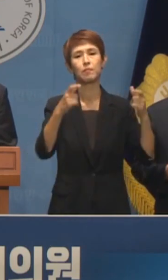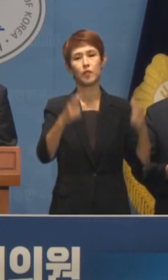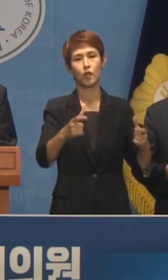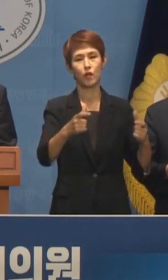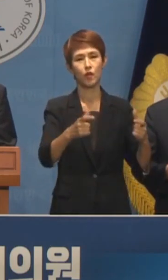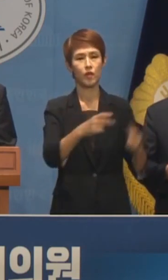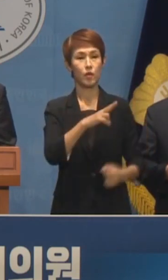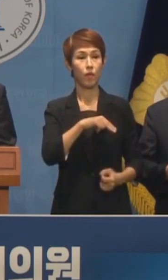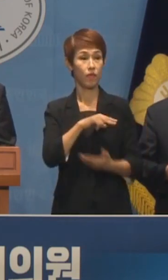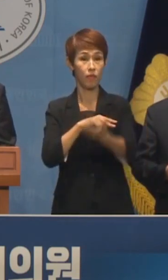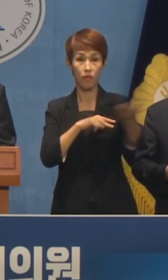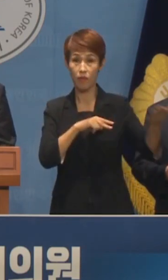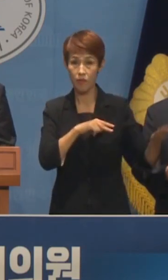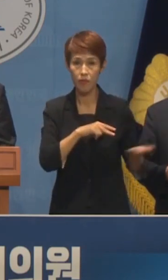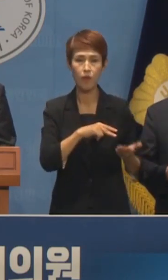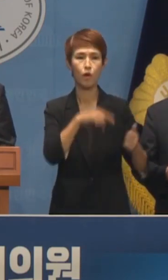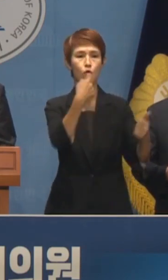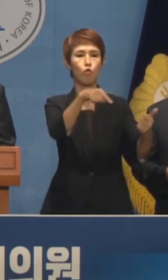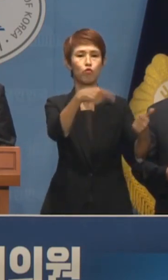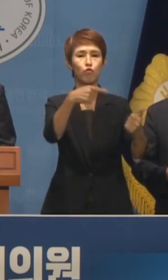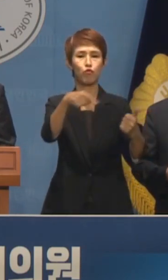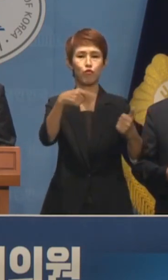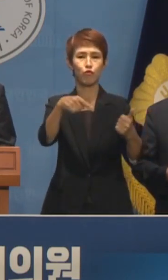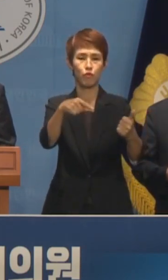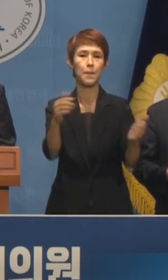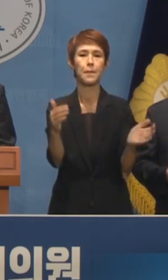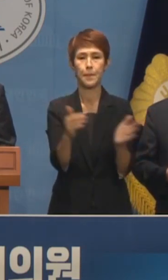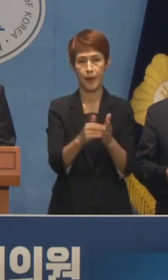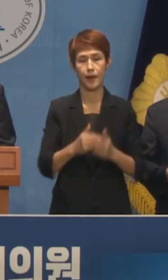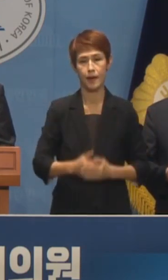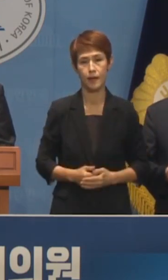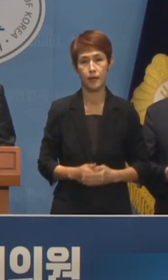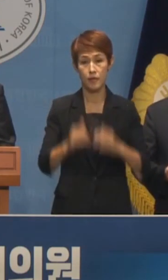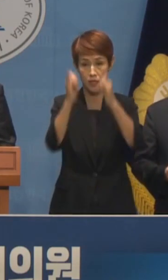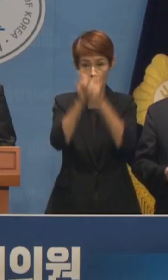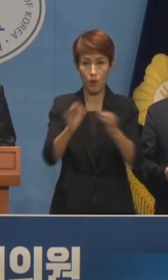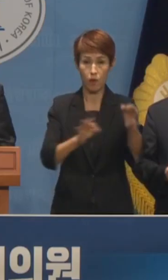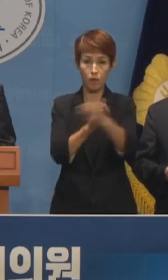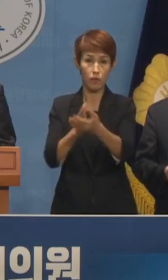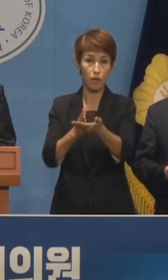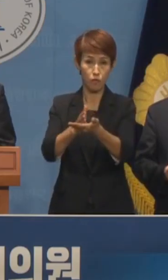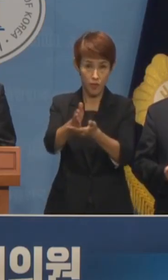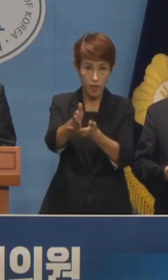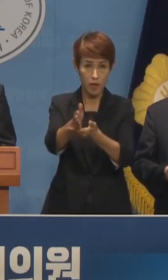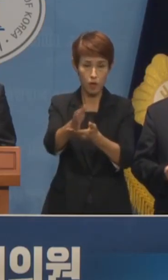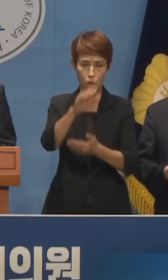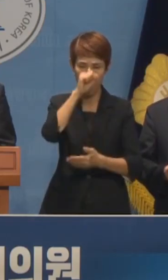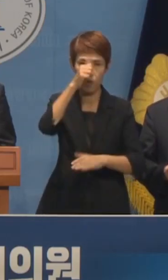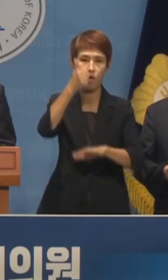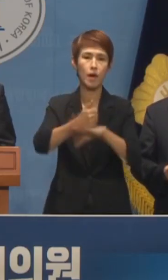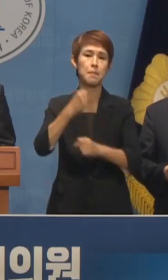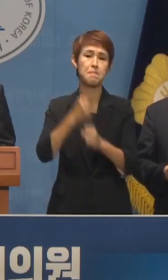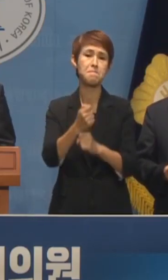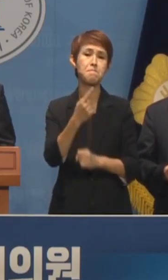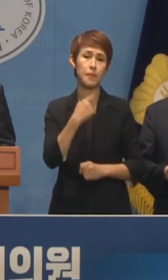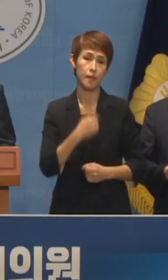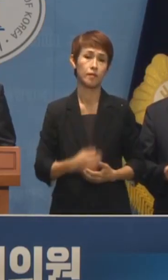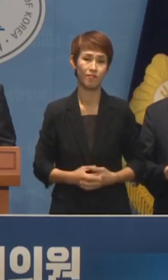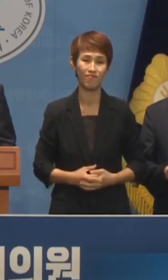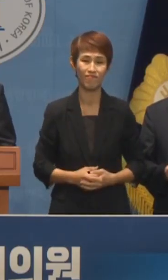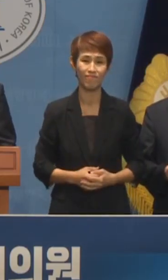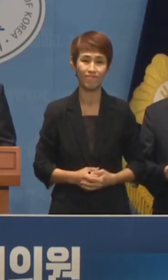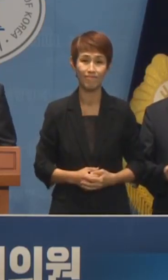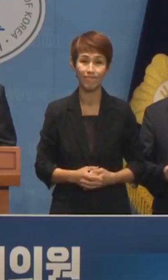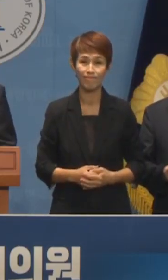기초의원들을 대상으로 한 교육 자료로 활용하는 등 사회적 경제 분야에서 최초의 선례를 만들어내기도 했습니다.